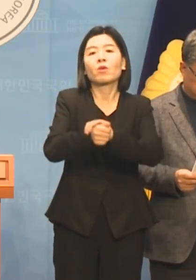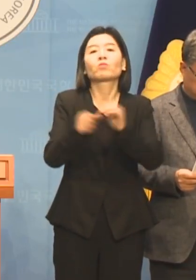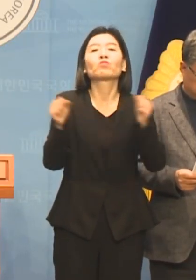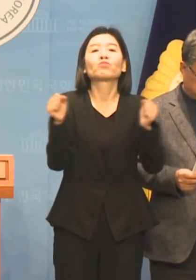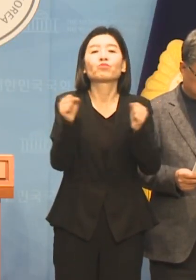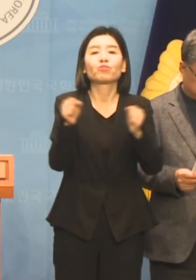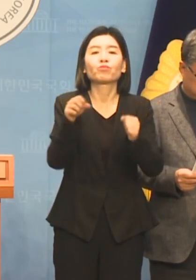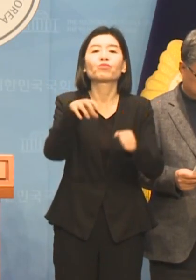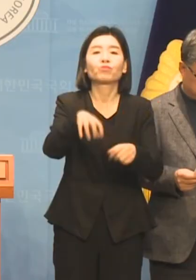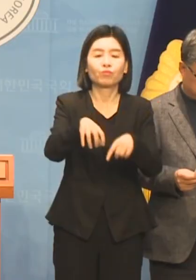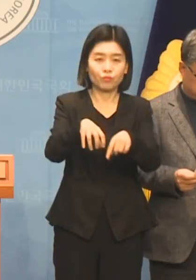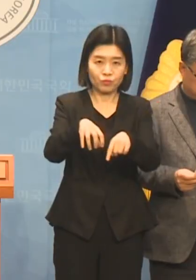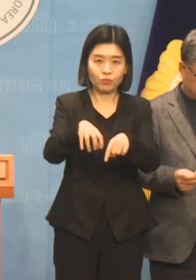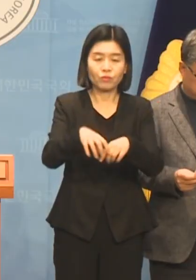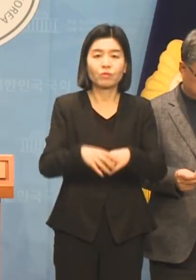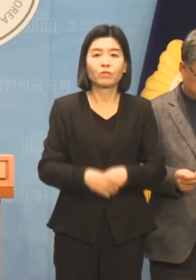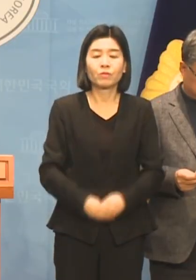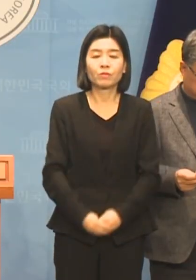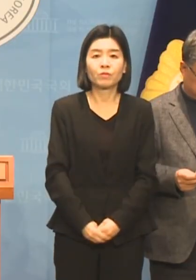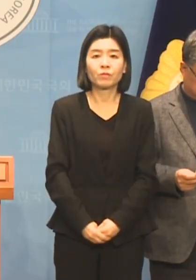경북입니다.